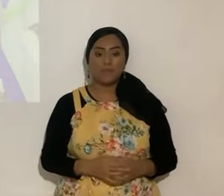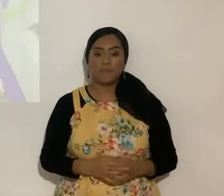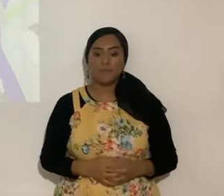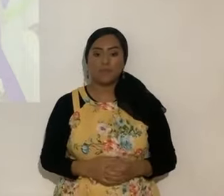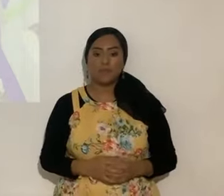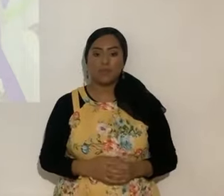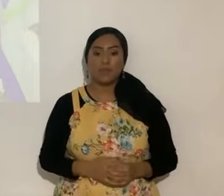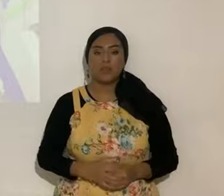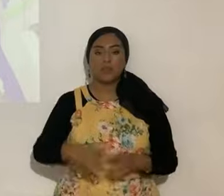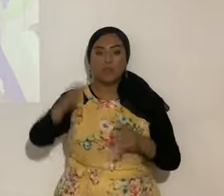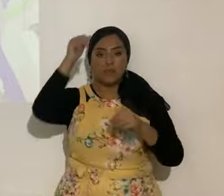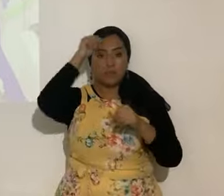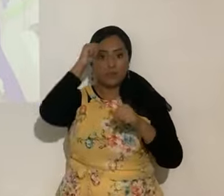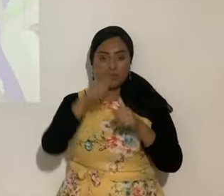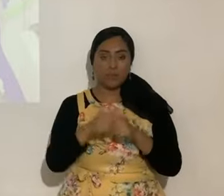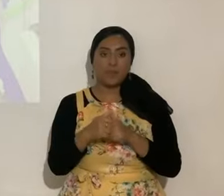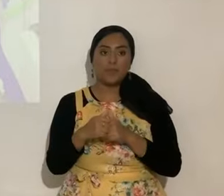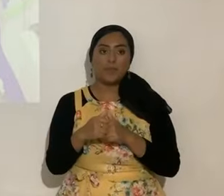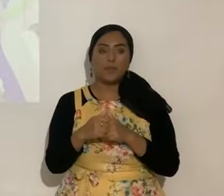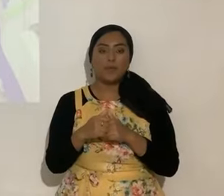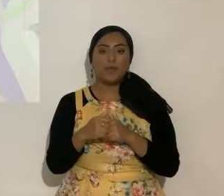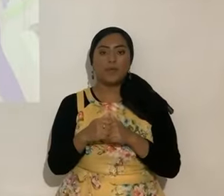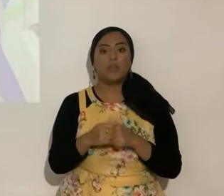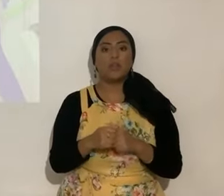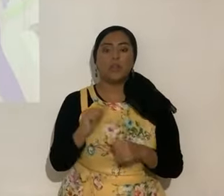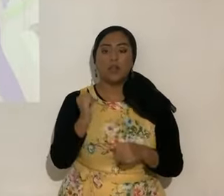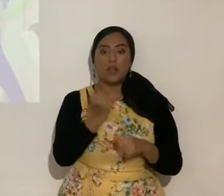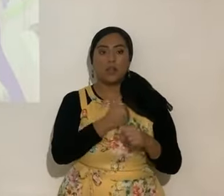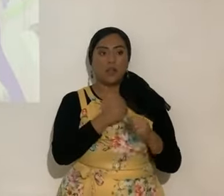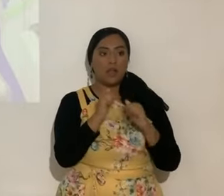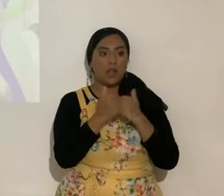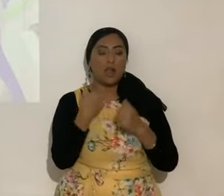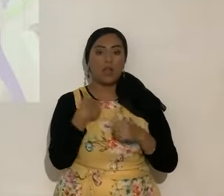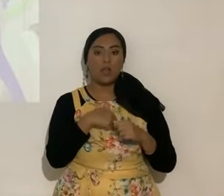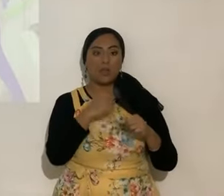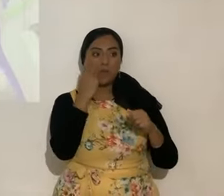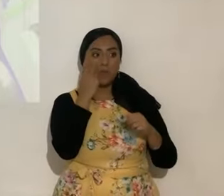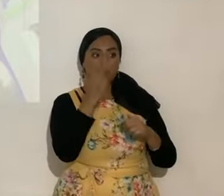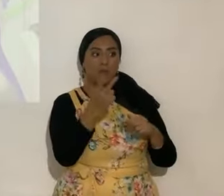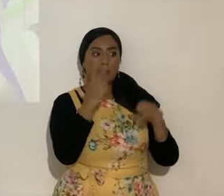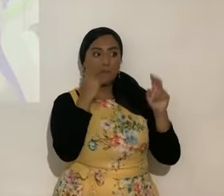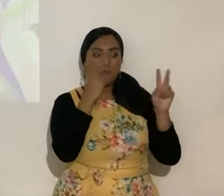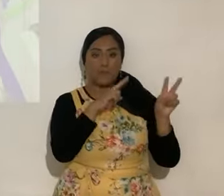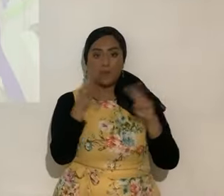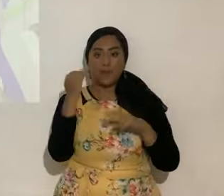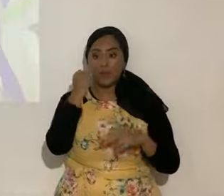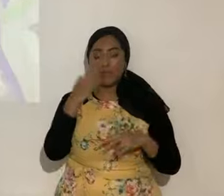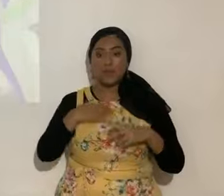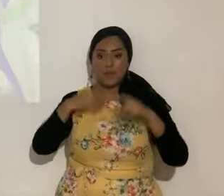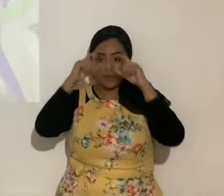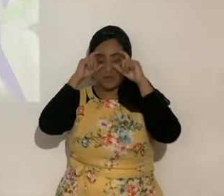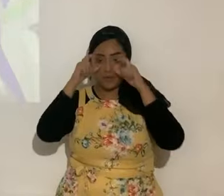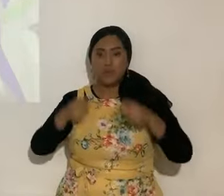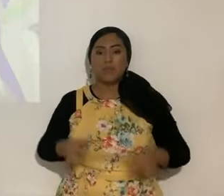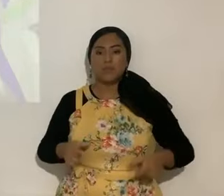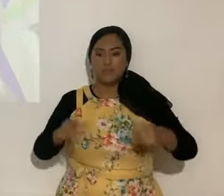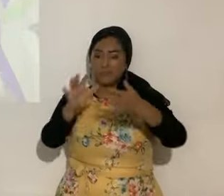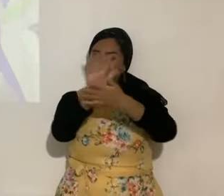Ahora, recuerden esto, la perspectiva como la óptica, ¿no? Sí, si yo me quito mis lentes veo